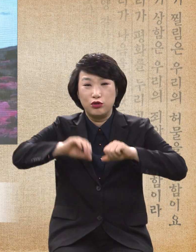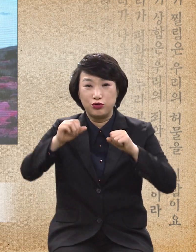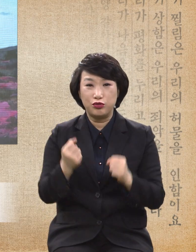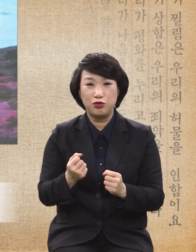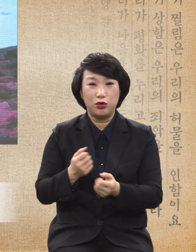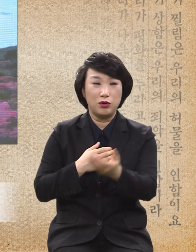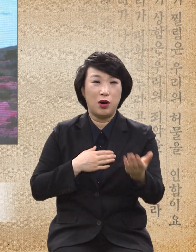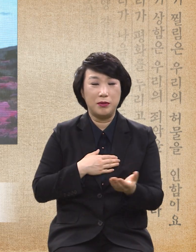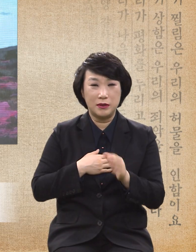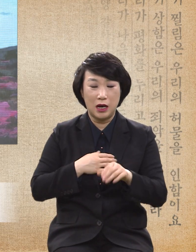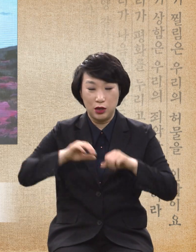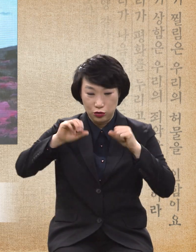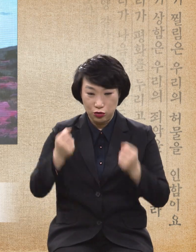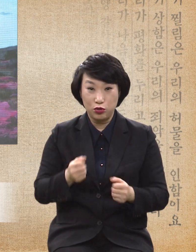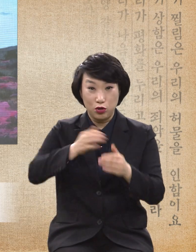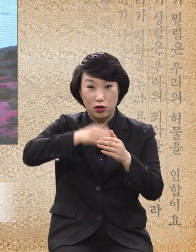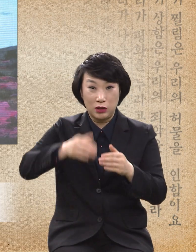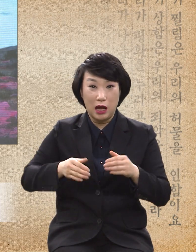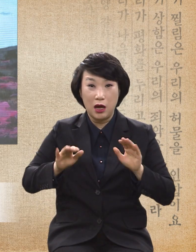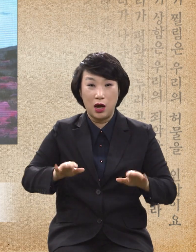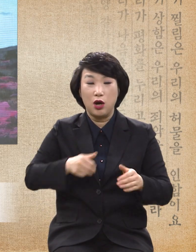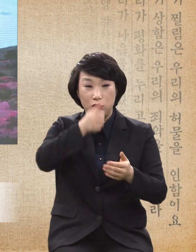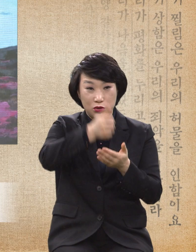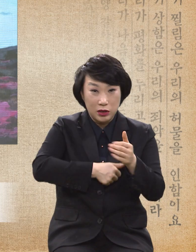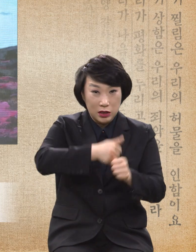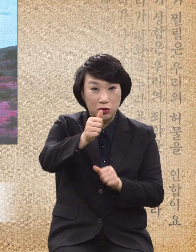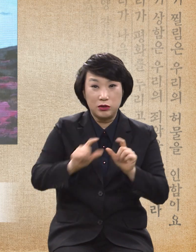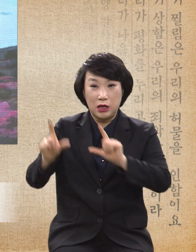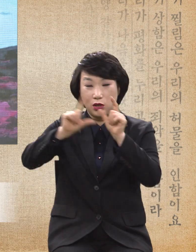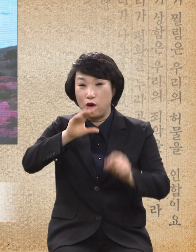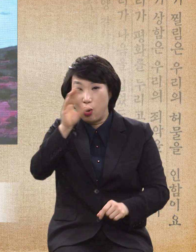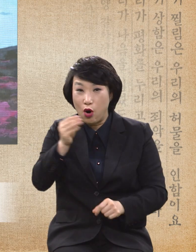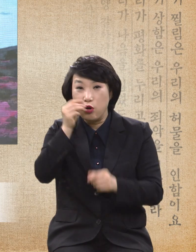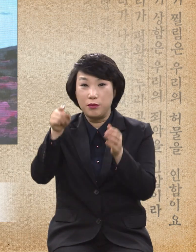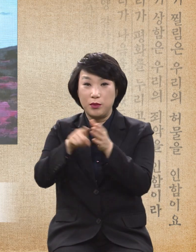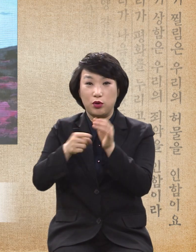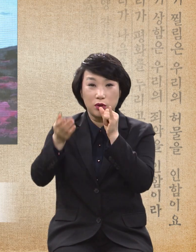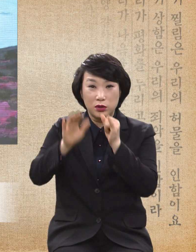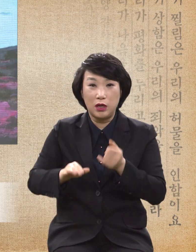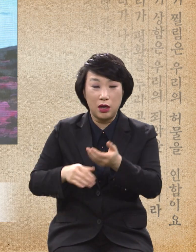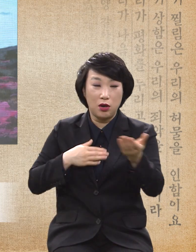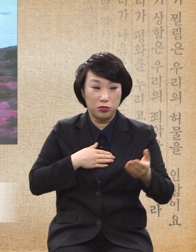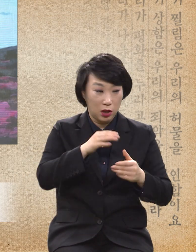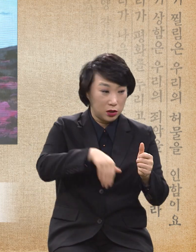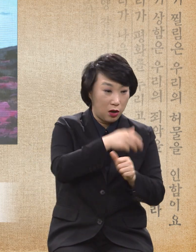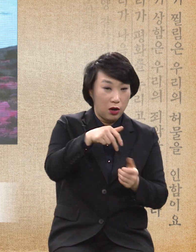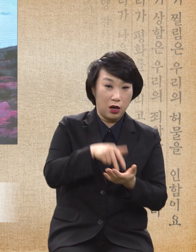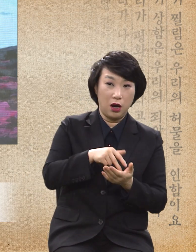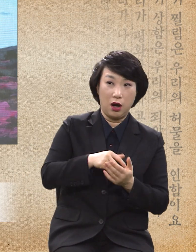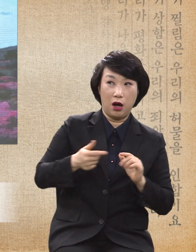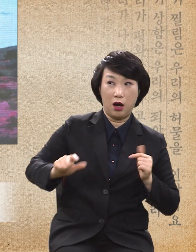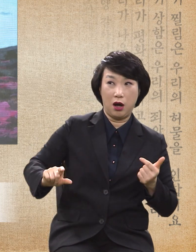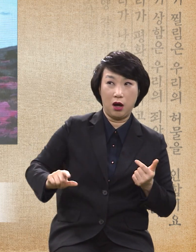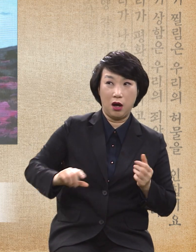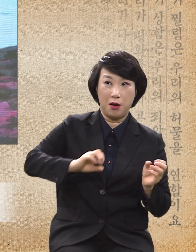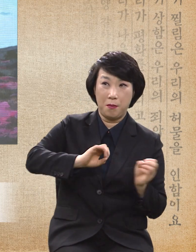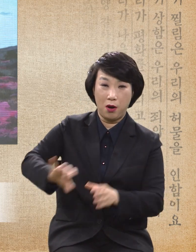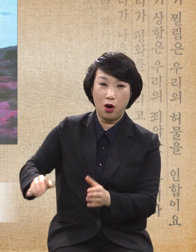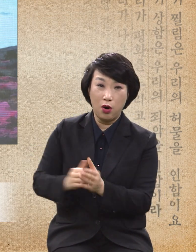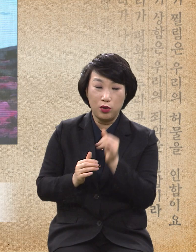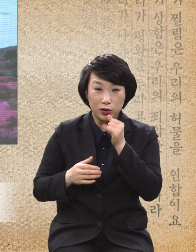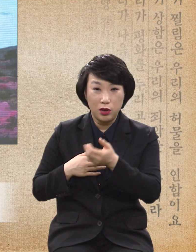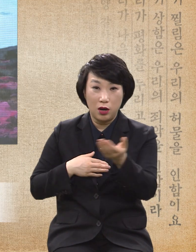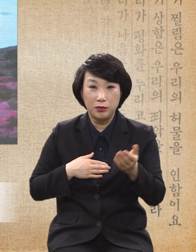순종도 절대 순종해야 죄를 이기고 거룩하게 산다고 믿으면서도 자기 상황이 다르면 그냥 헌신상처럼